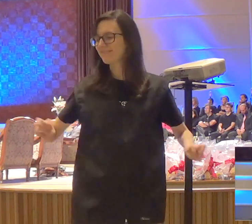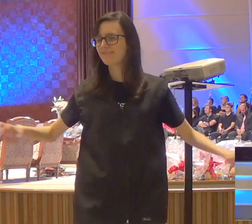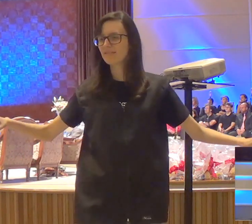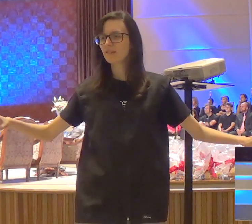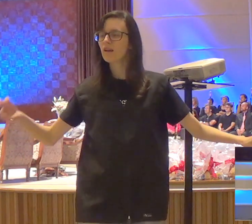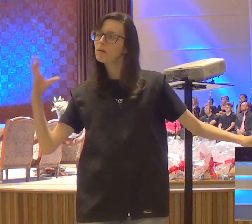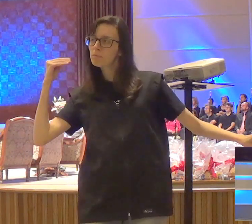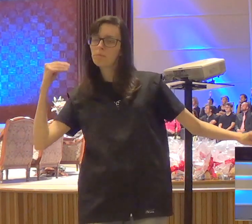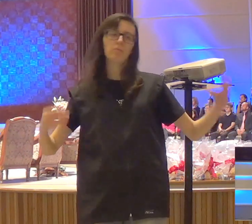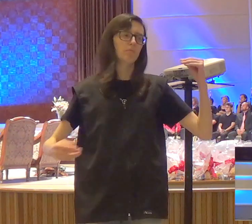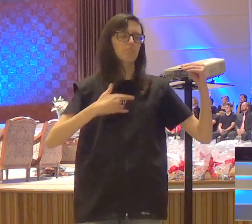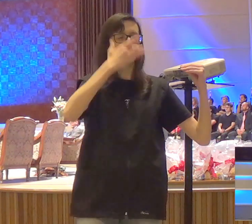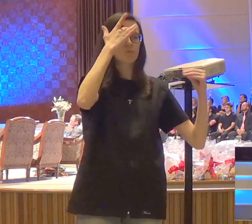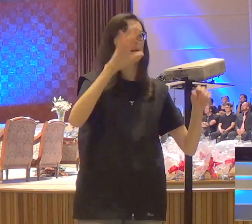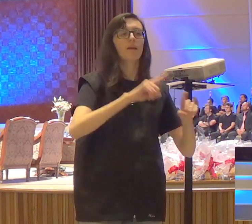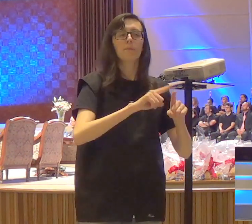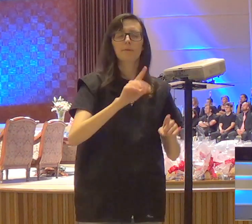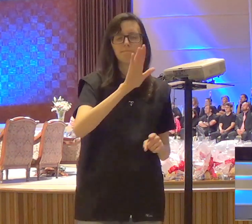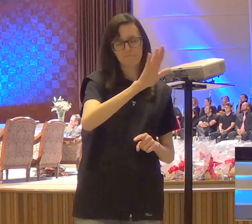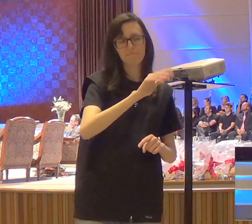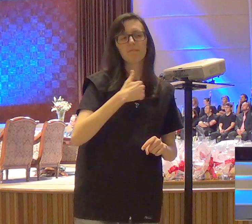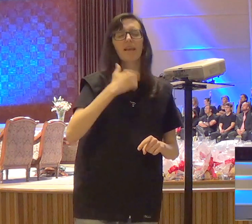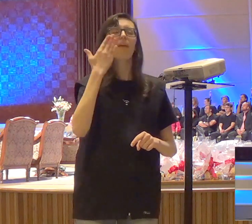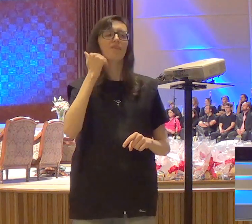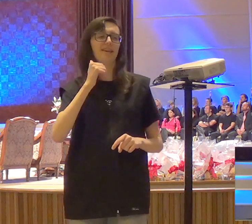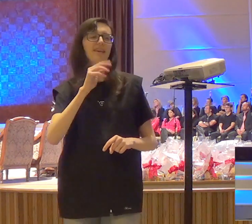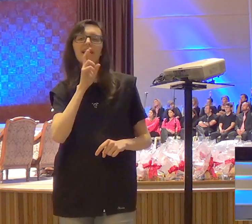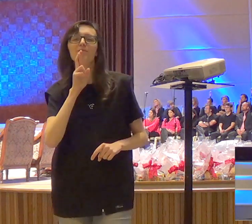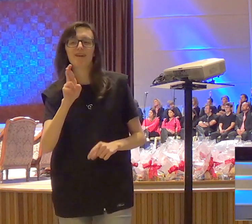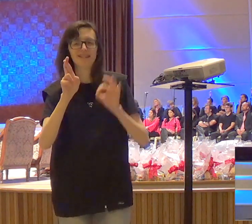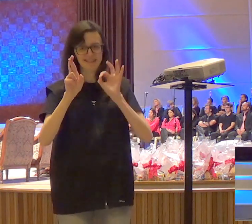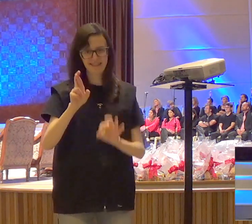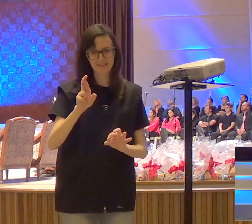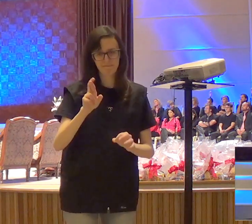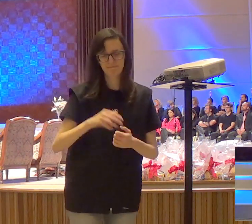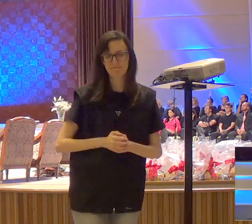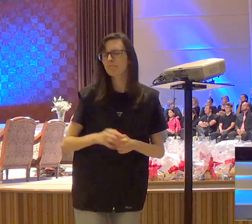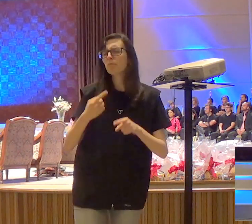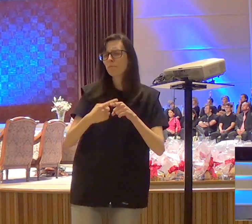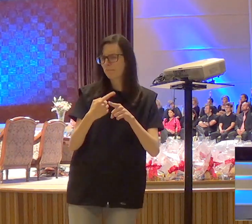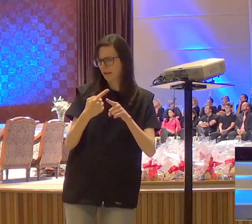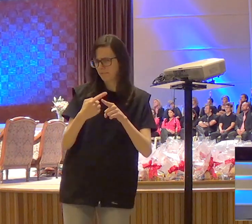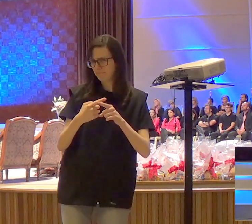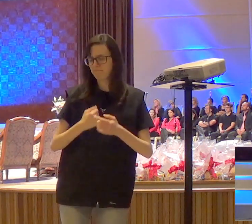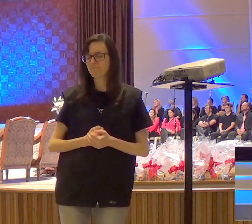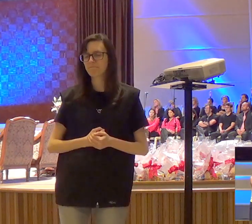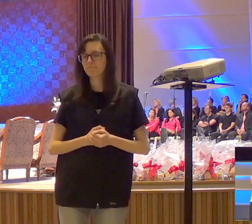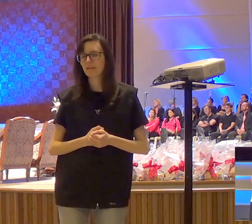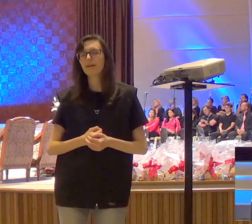guess. Mas eu vou dar palpite. I sometimes like to think about a scale of